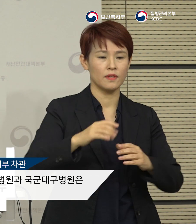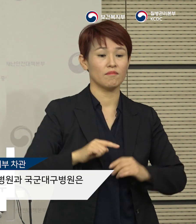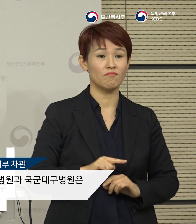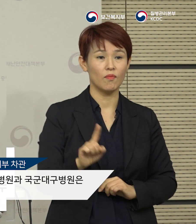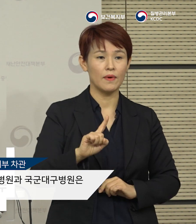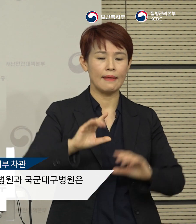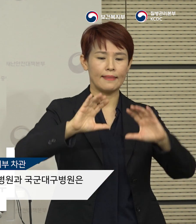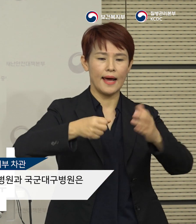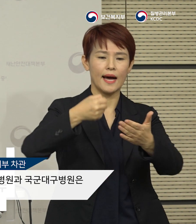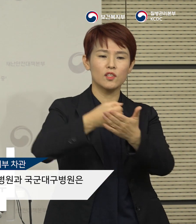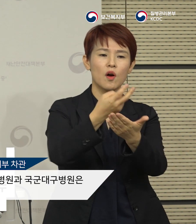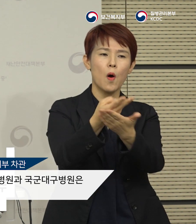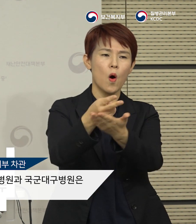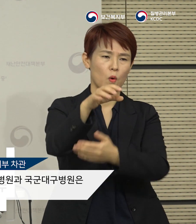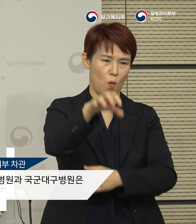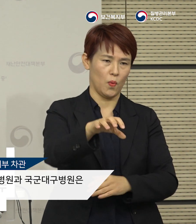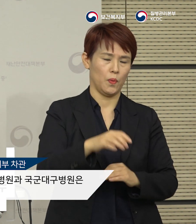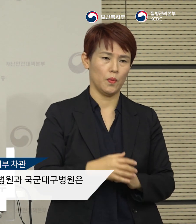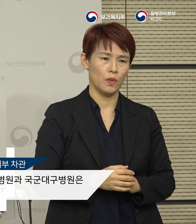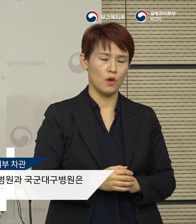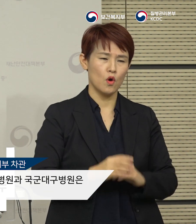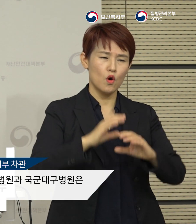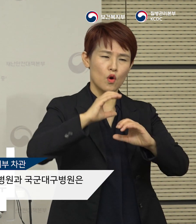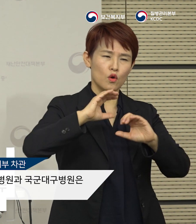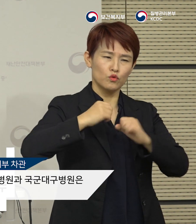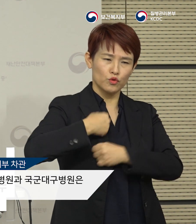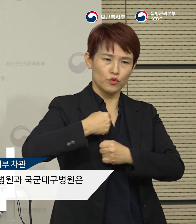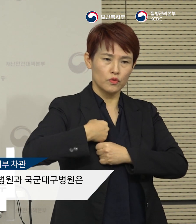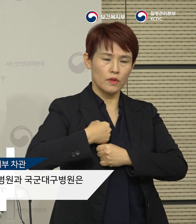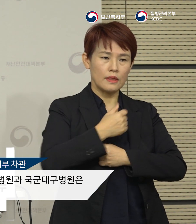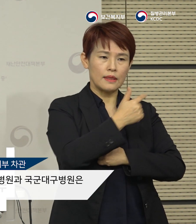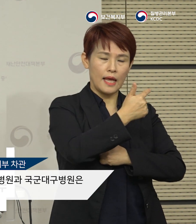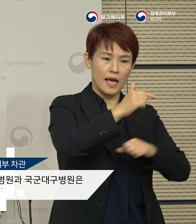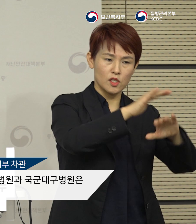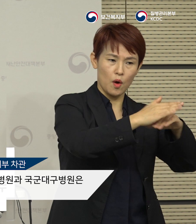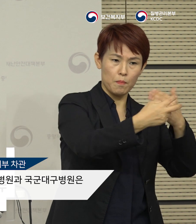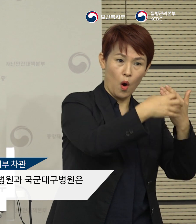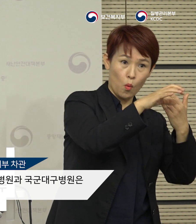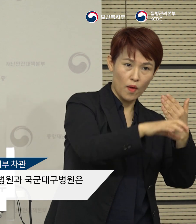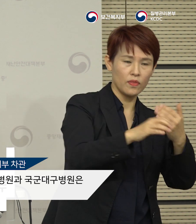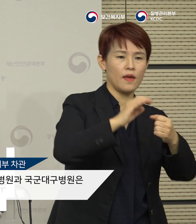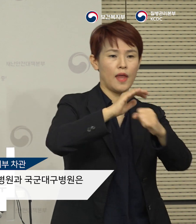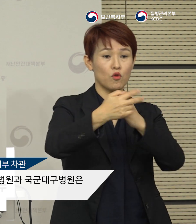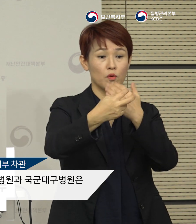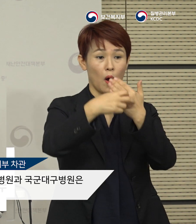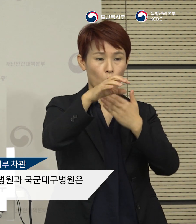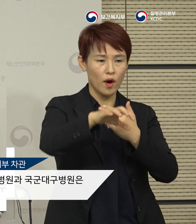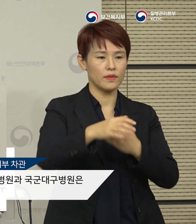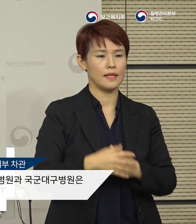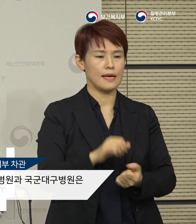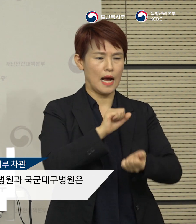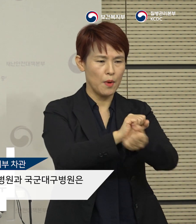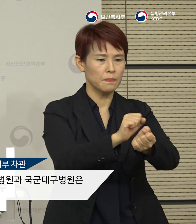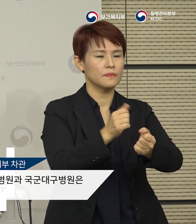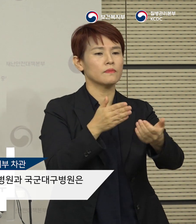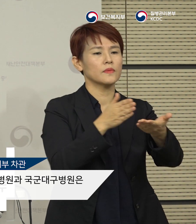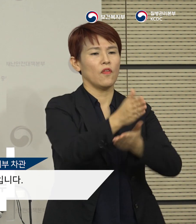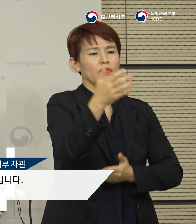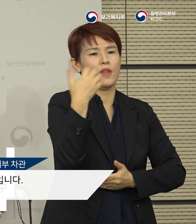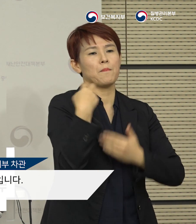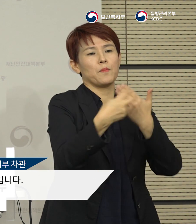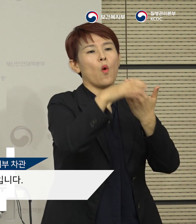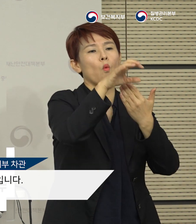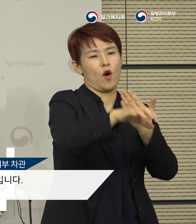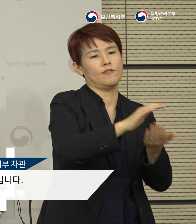국가지정 격리병상으로 국군 대전병원과 국군 대구병원은 감염병 전담병원으로 전환하였고